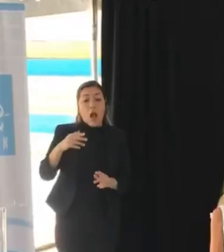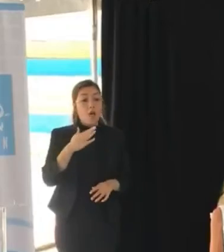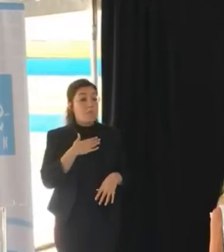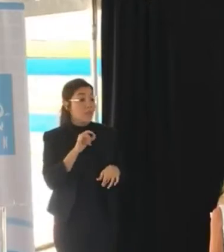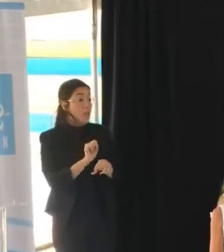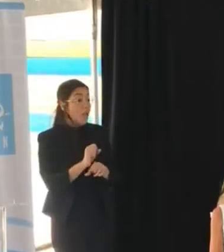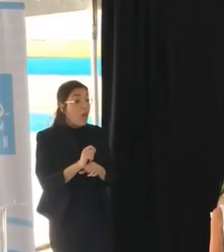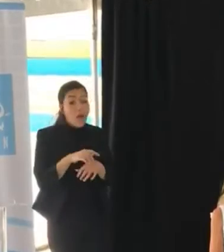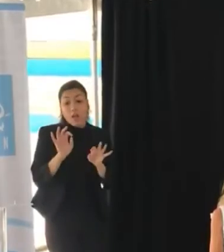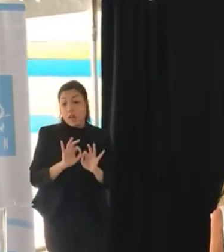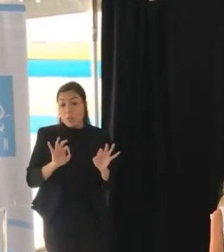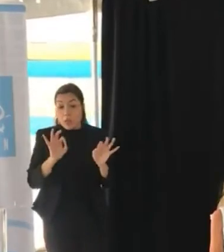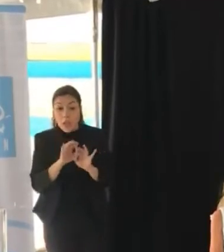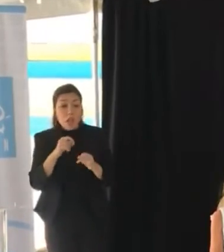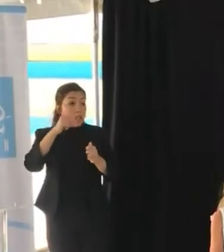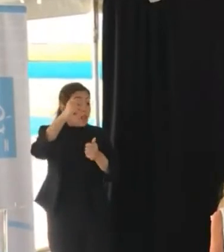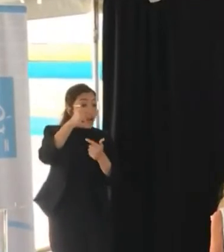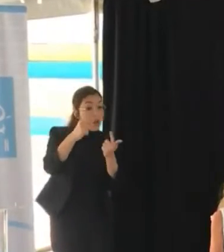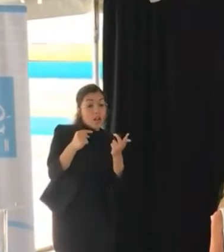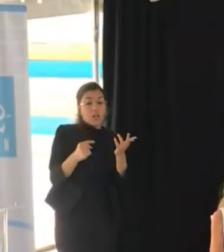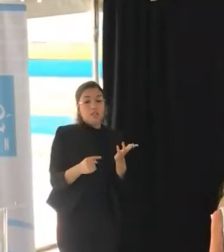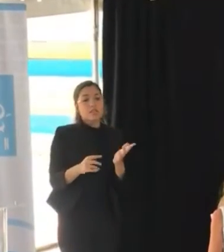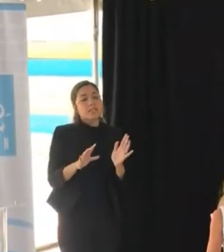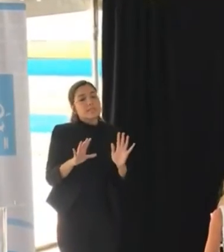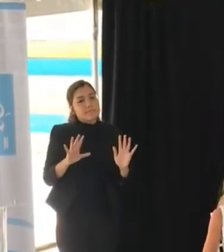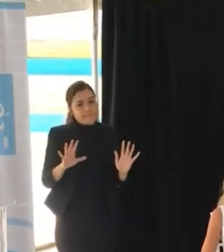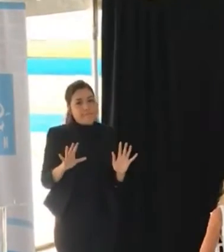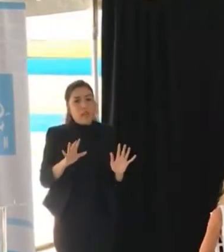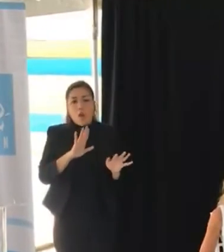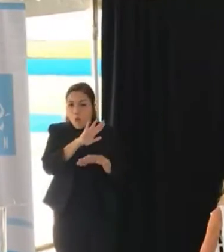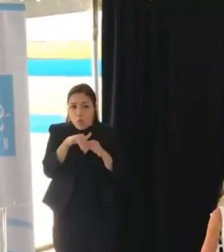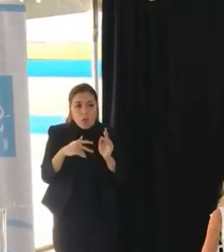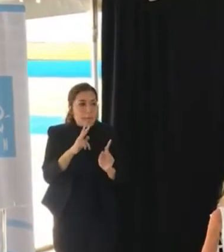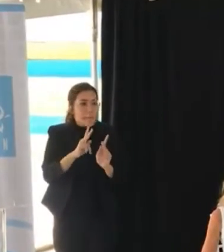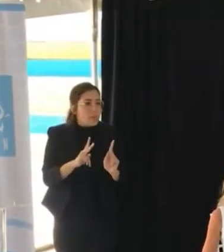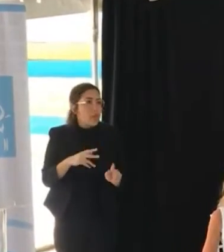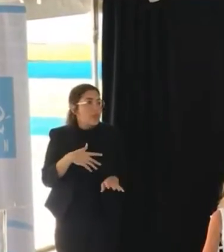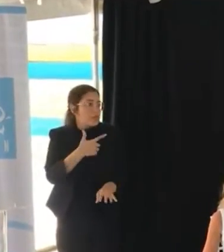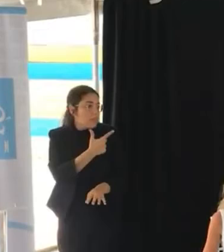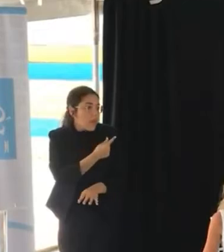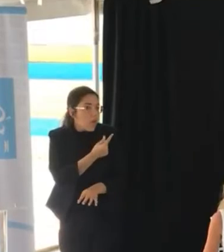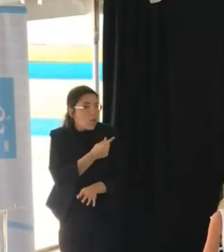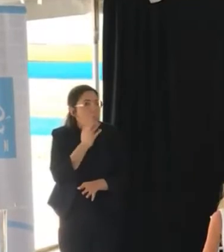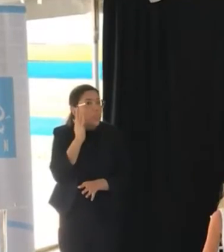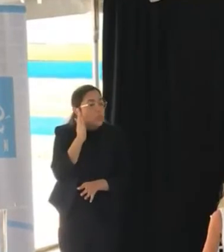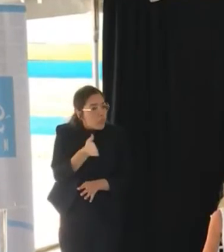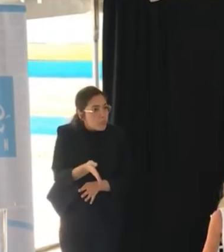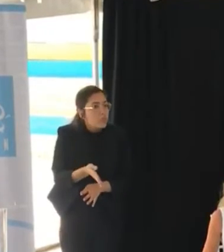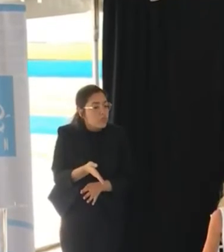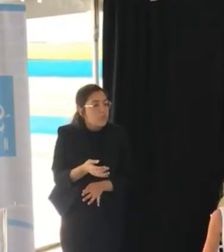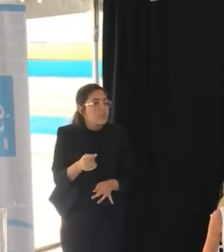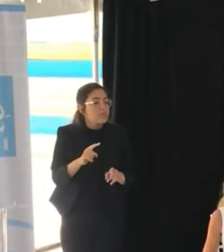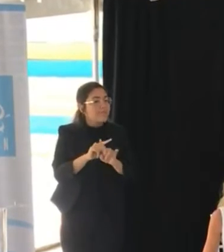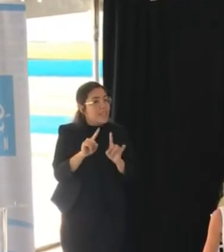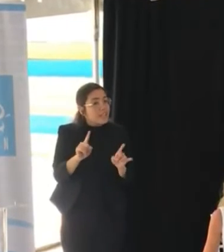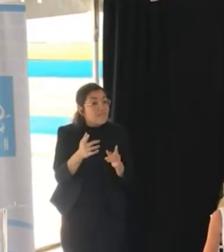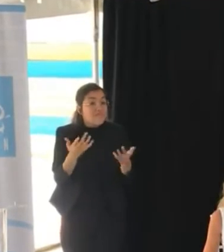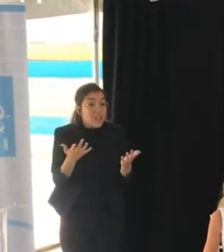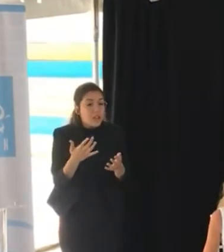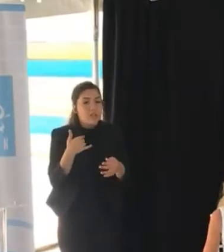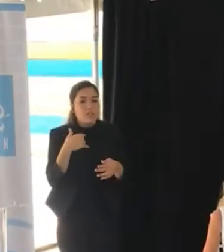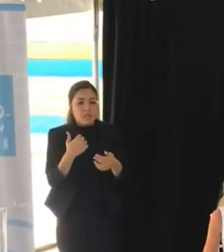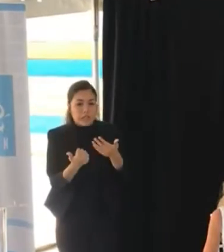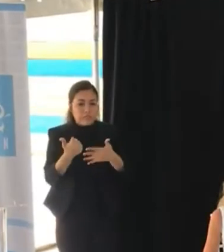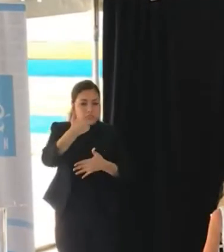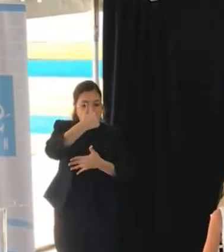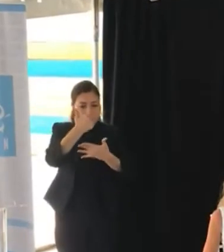la vacuna. Todas esas personas van a tener su vacuna. Es cuestión de unos primero y otros después, porque se tiene que